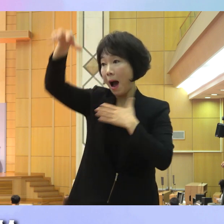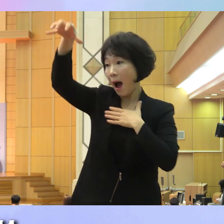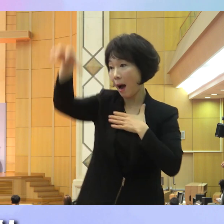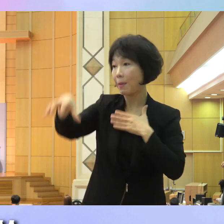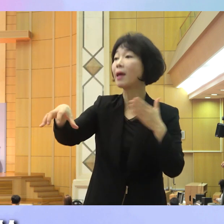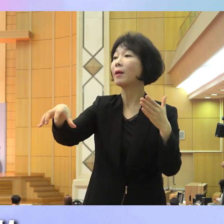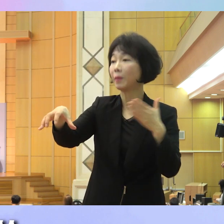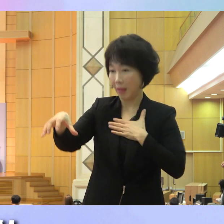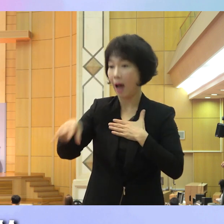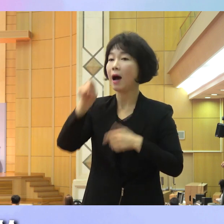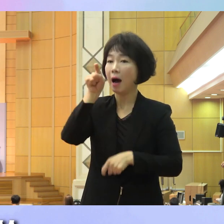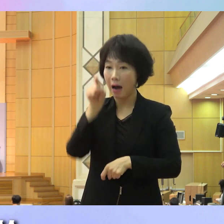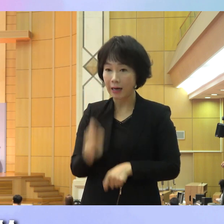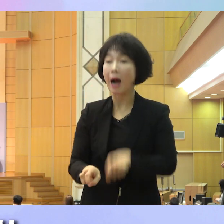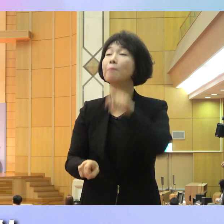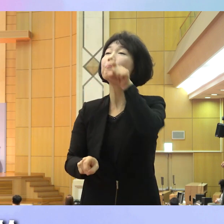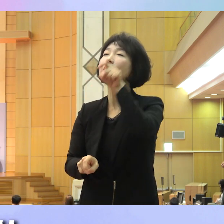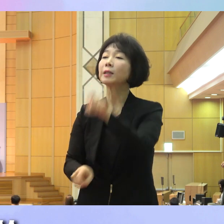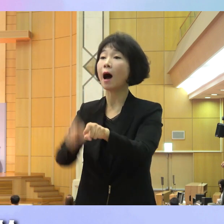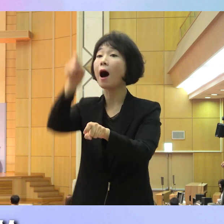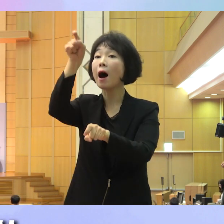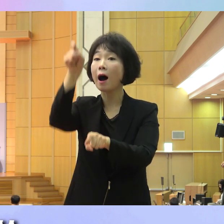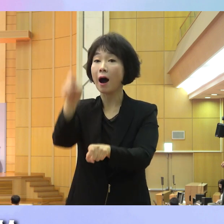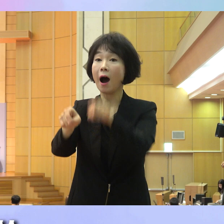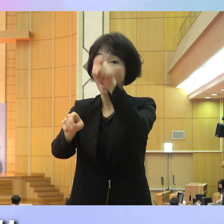주님 앞에